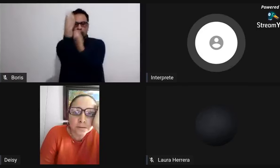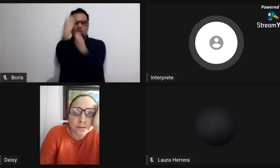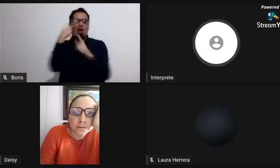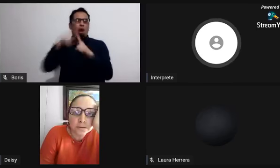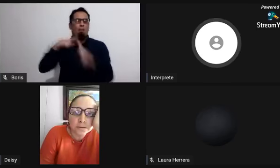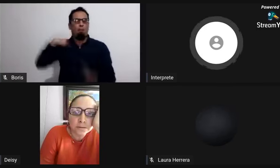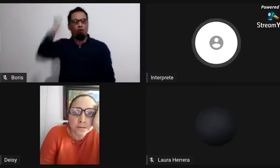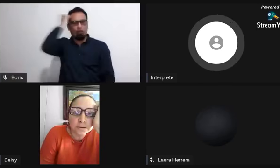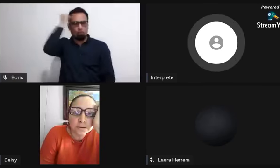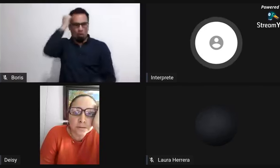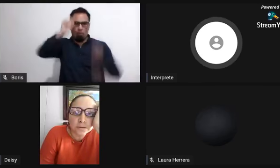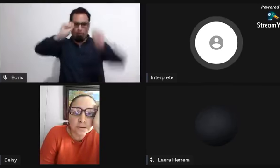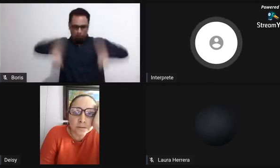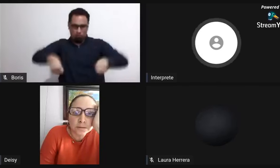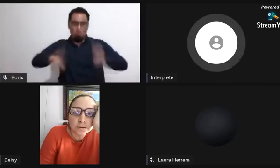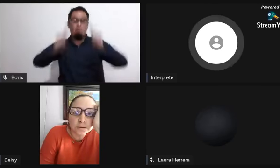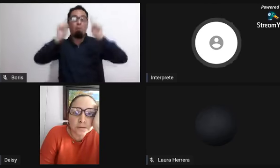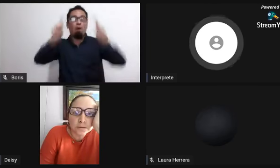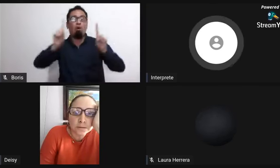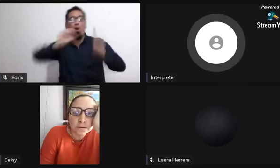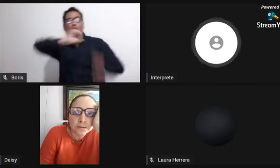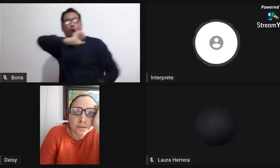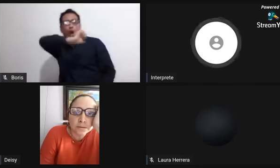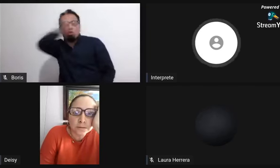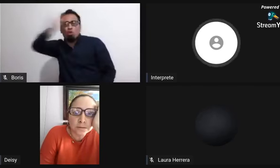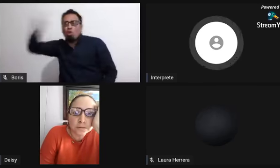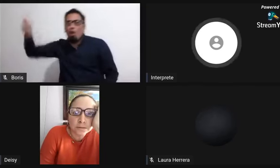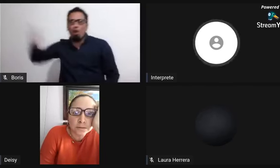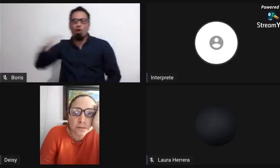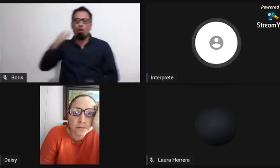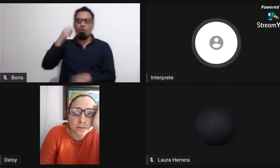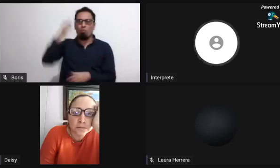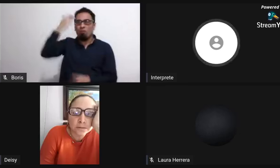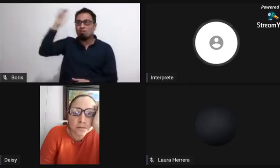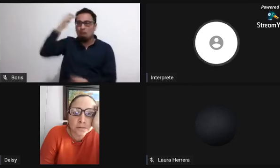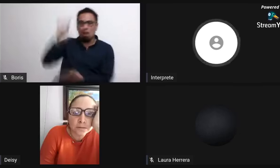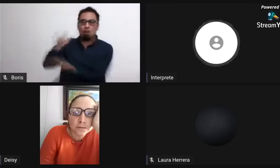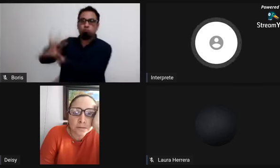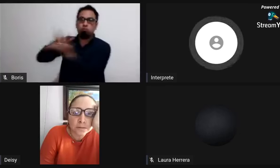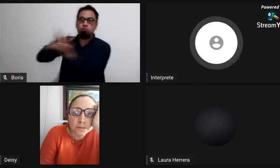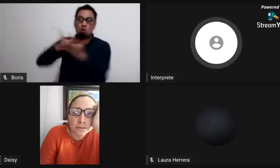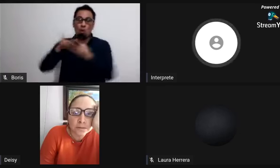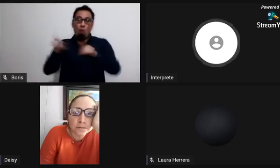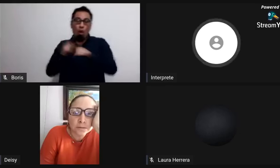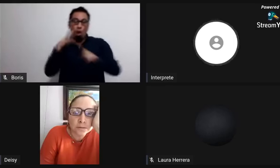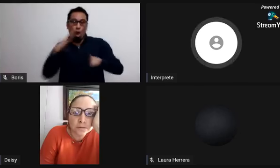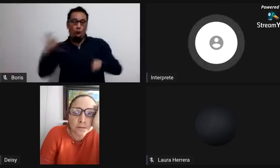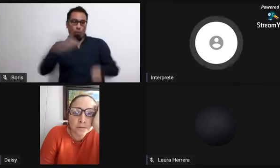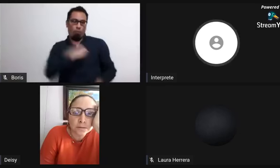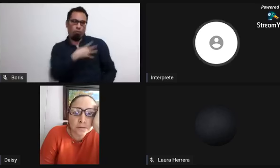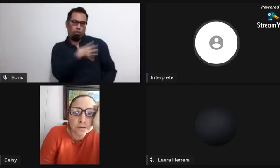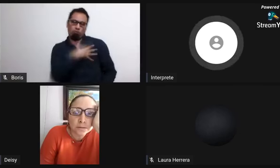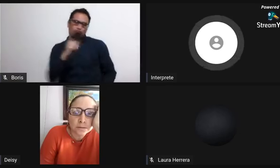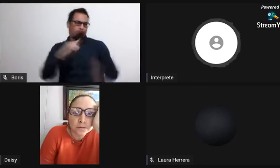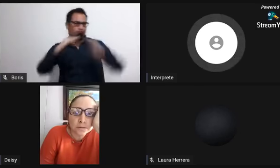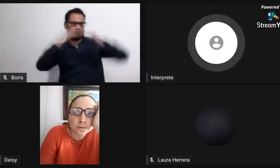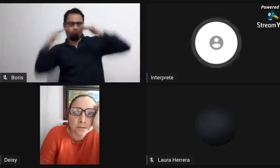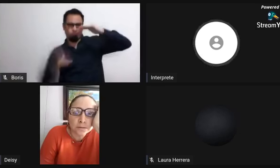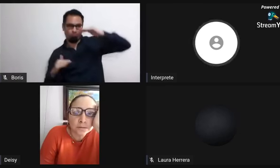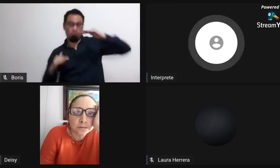mujer tenía derecho a participar en la educación, a ser educada, podía ir a la escuela, sin embargo, no